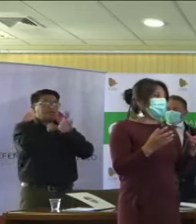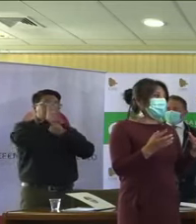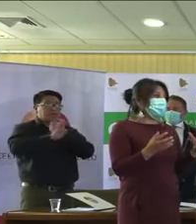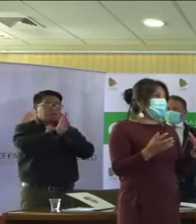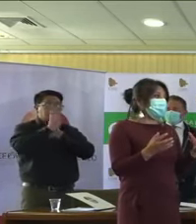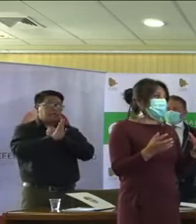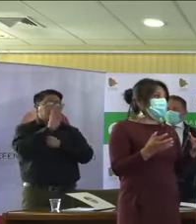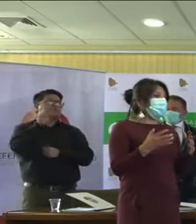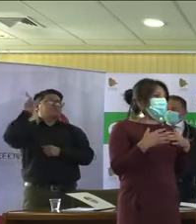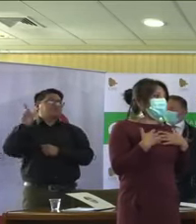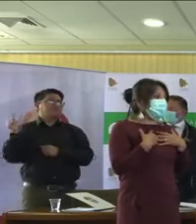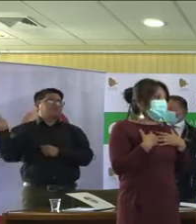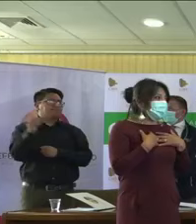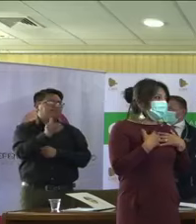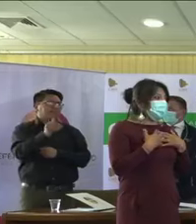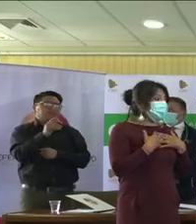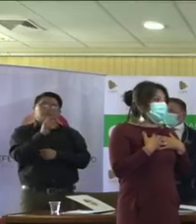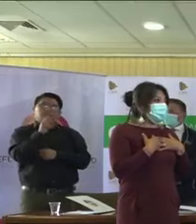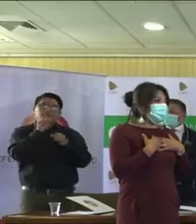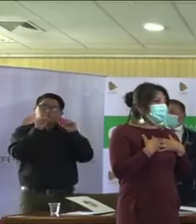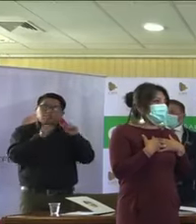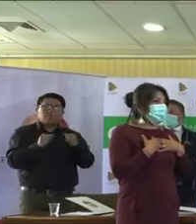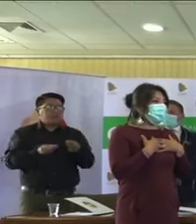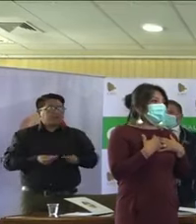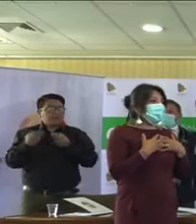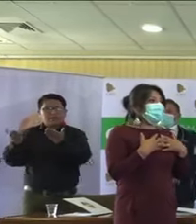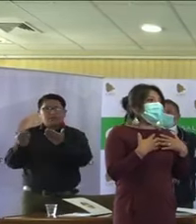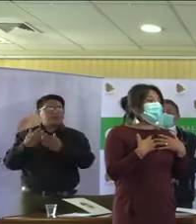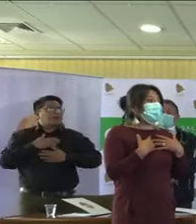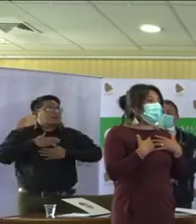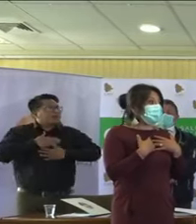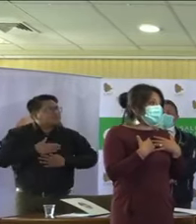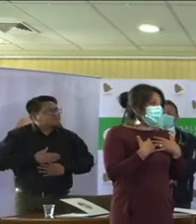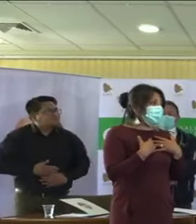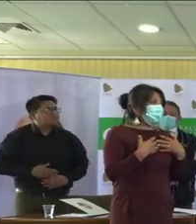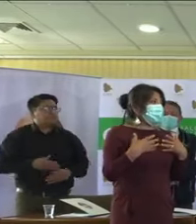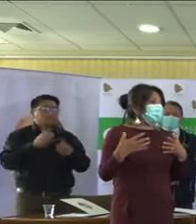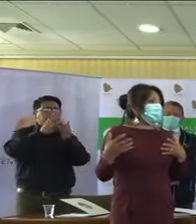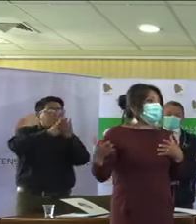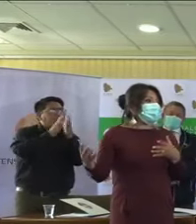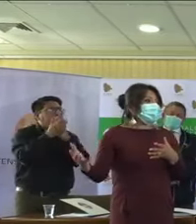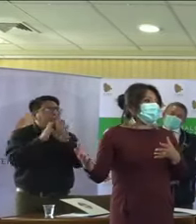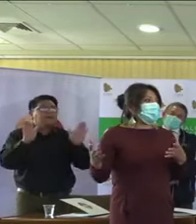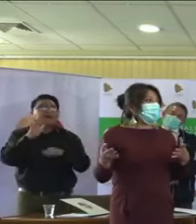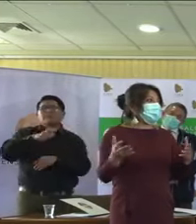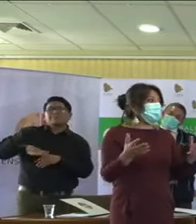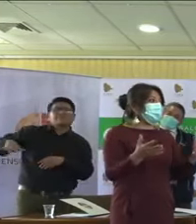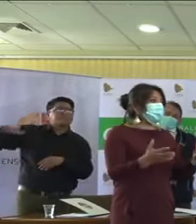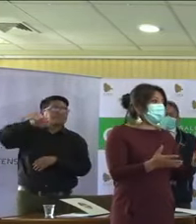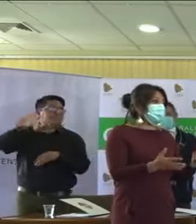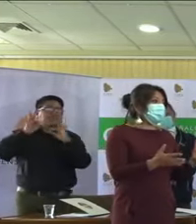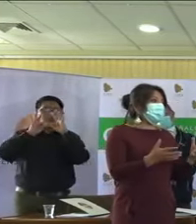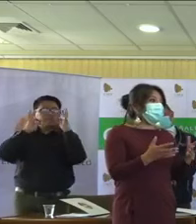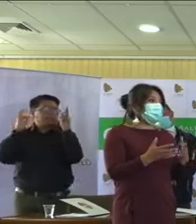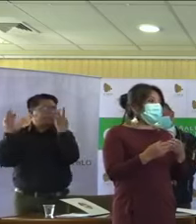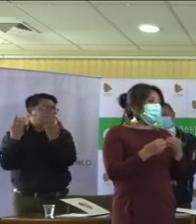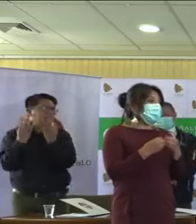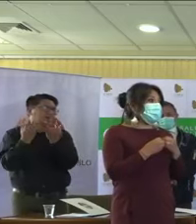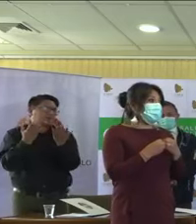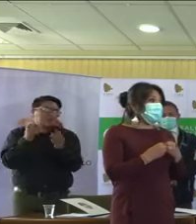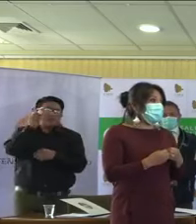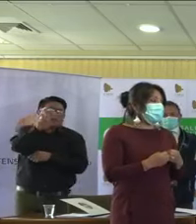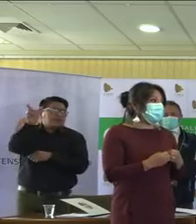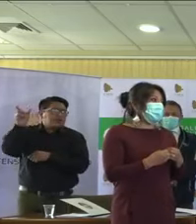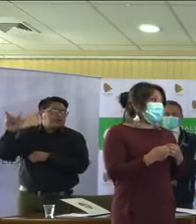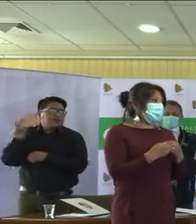se puede generar un bienestar, una satisfacción, una paz para todas las familias y las pacientes y los pacientes